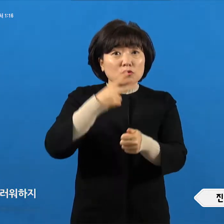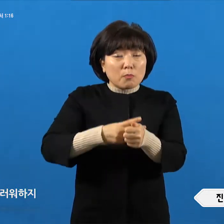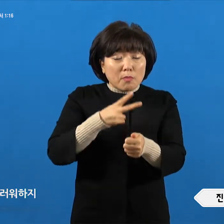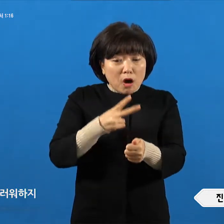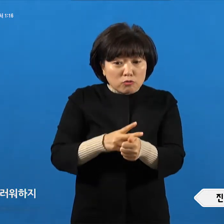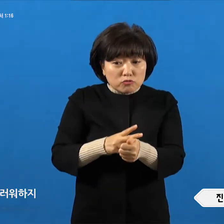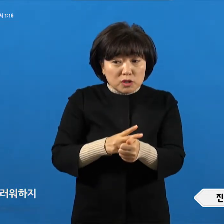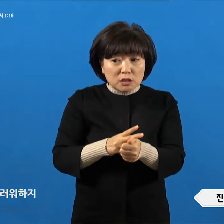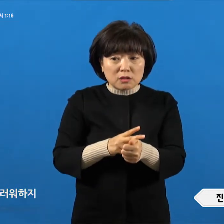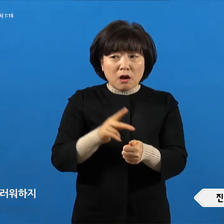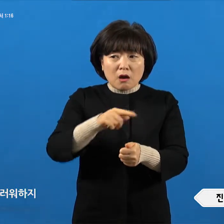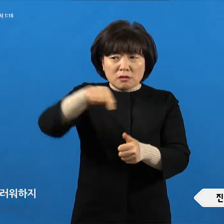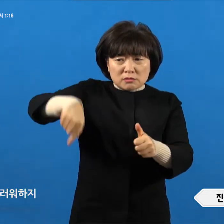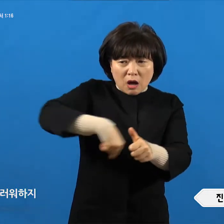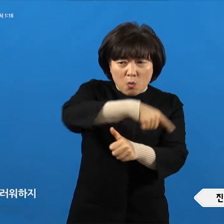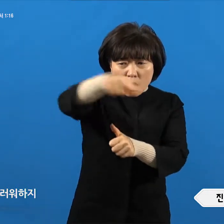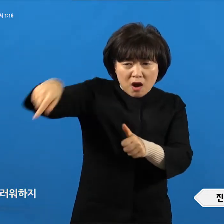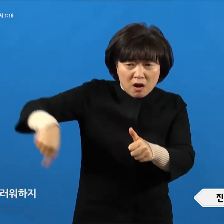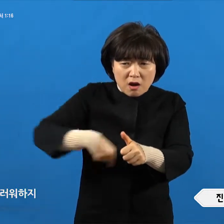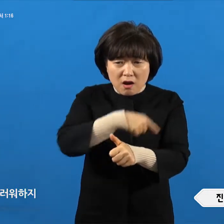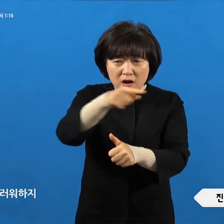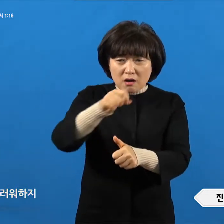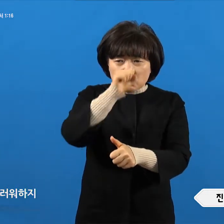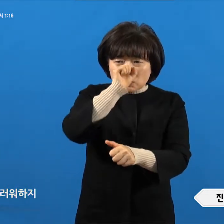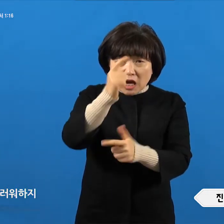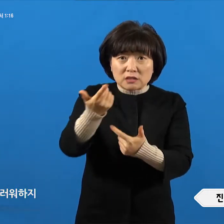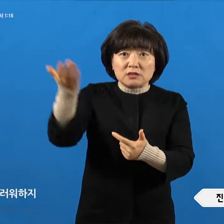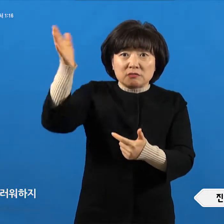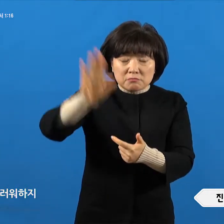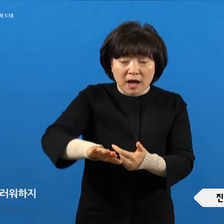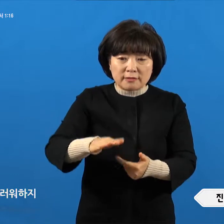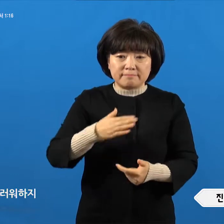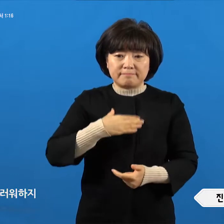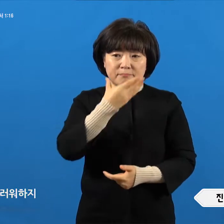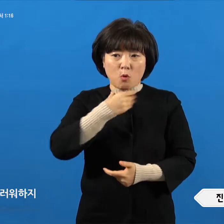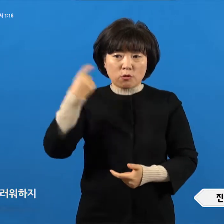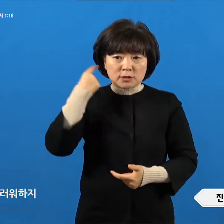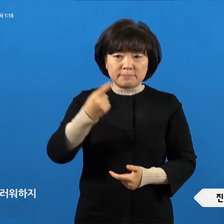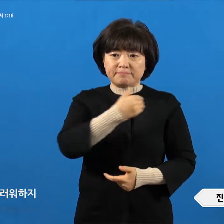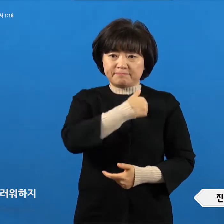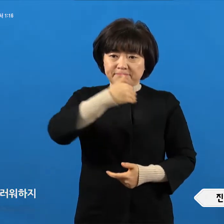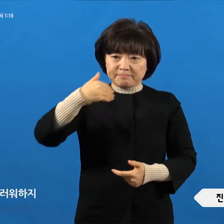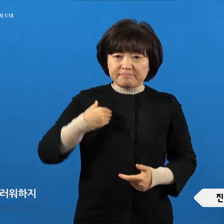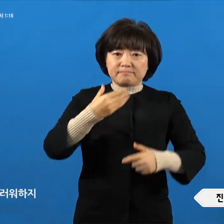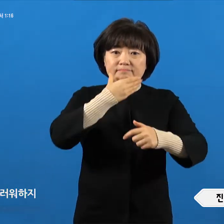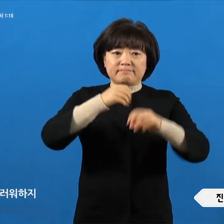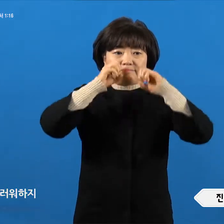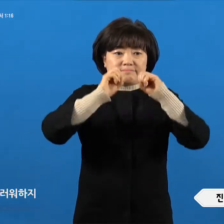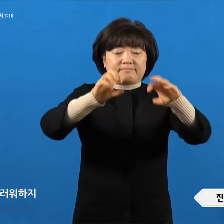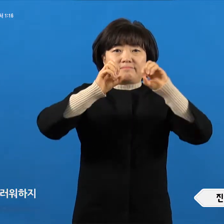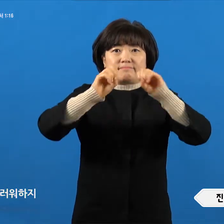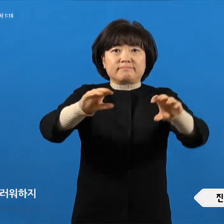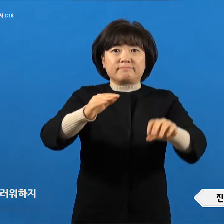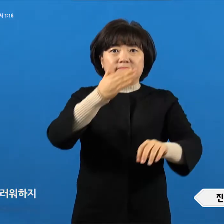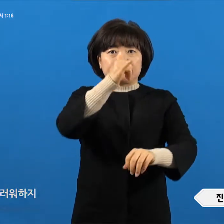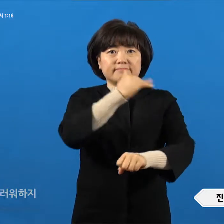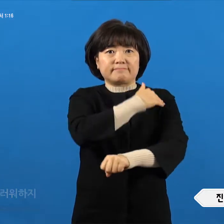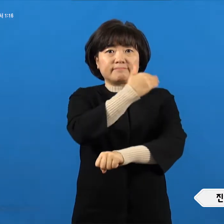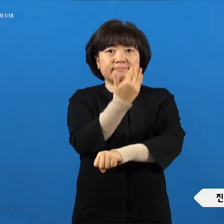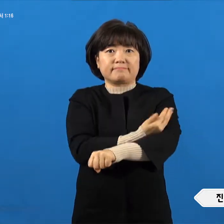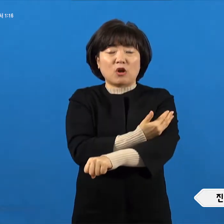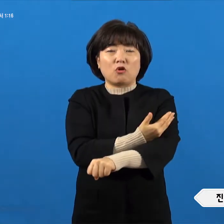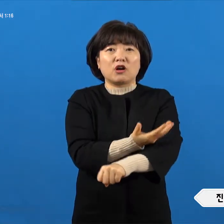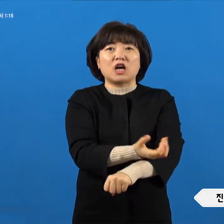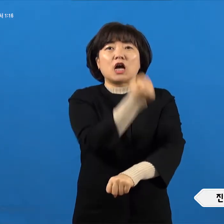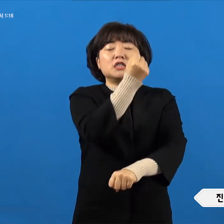상황 속에서도 여전히 복음을 향해 부끄럽지 않다고 선포할 수 있는 놀라운 능력을 가지게